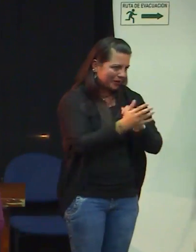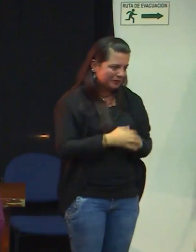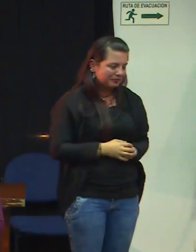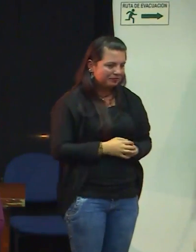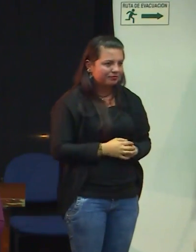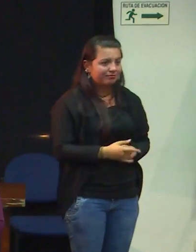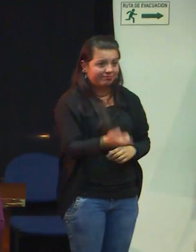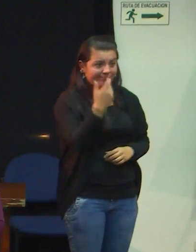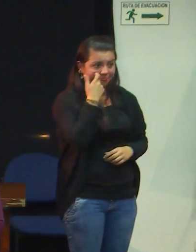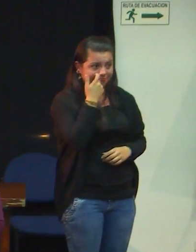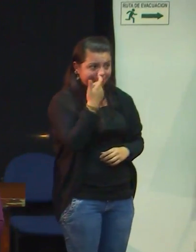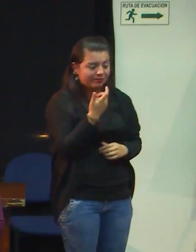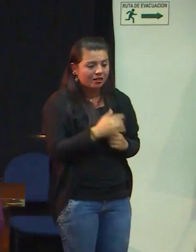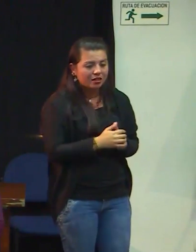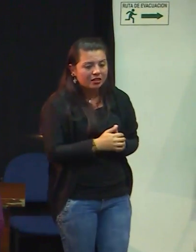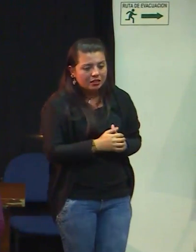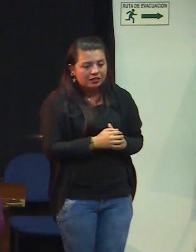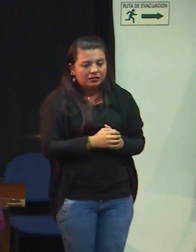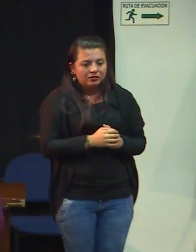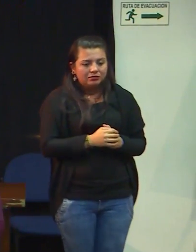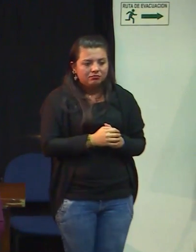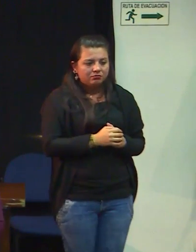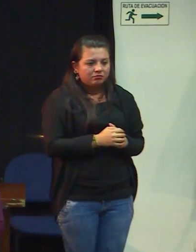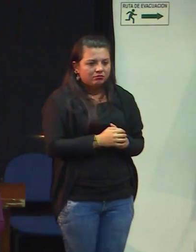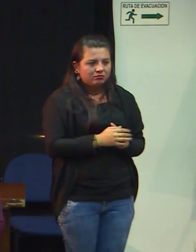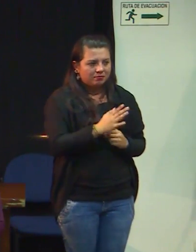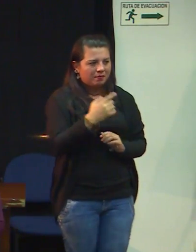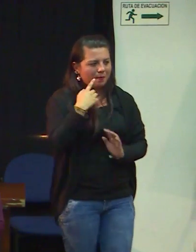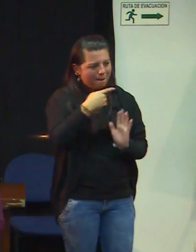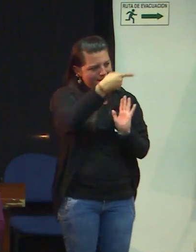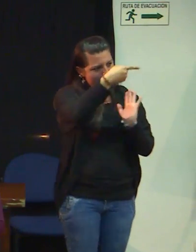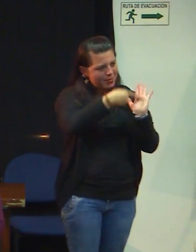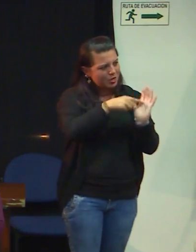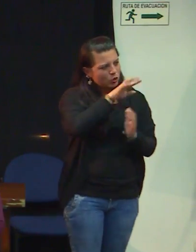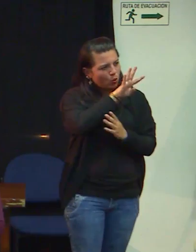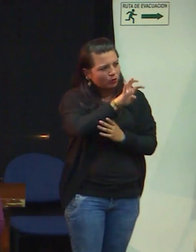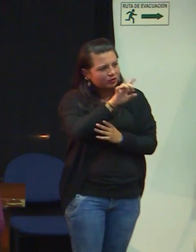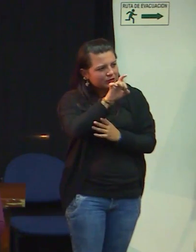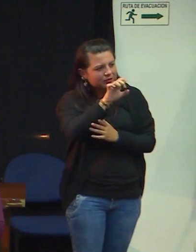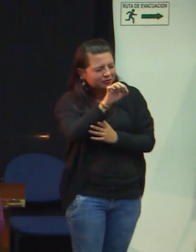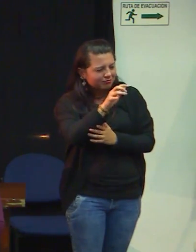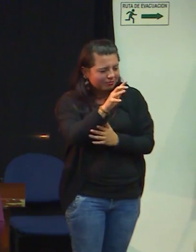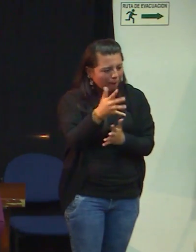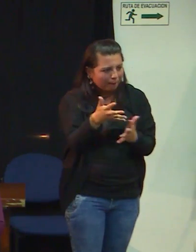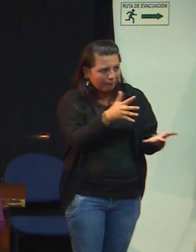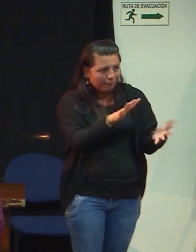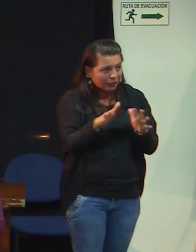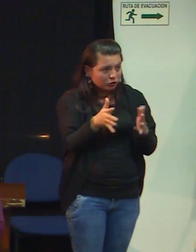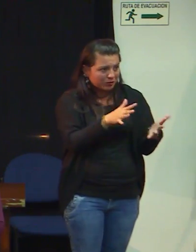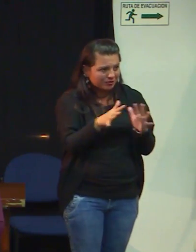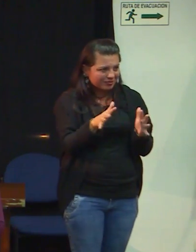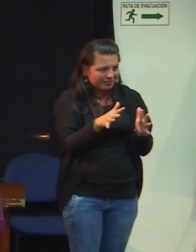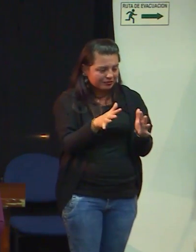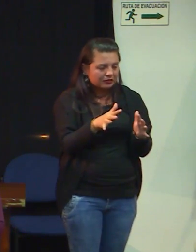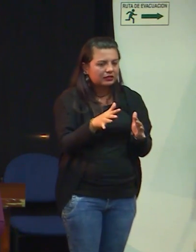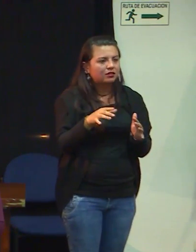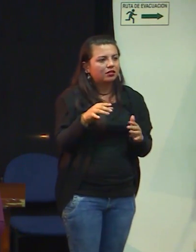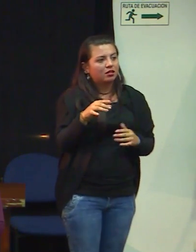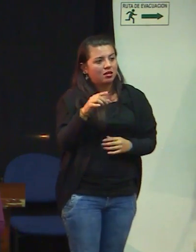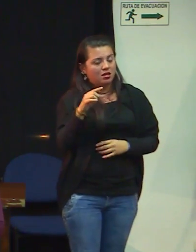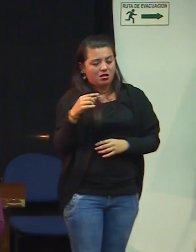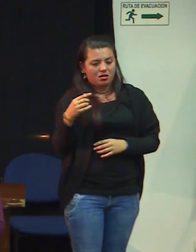Cuando esta universidad pasa a ser en 1960 más o menos, una